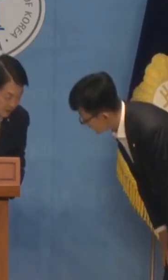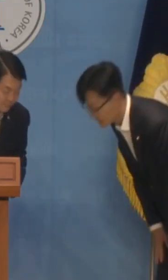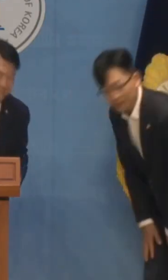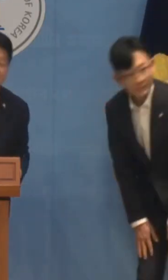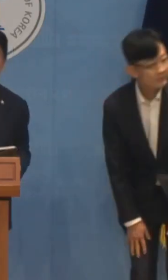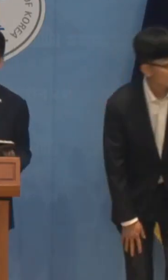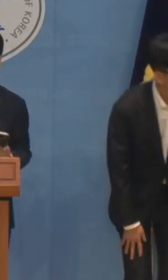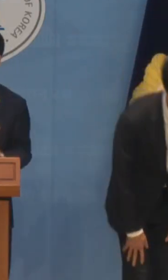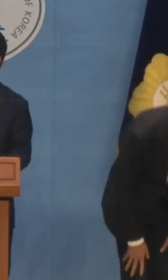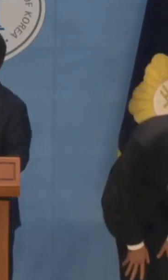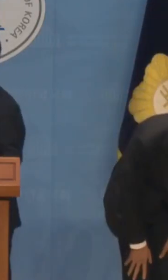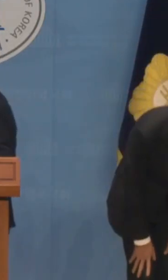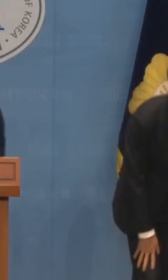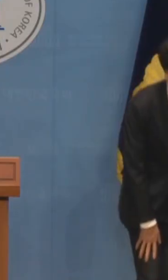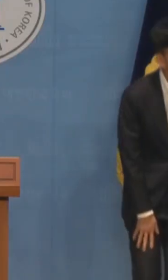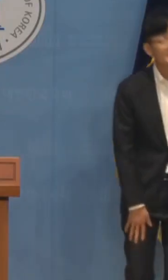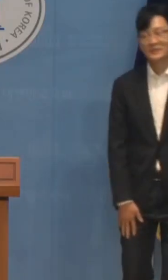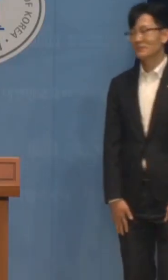수고하셨습니다.